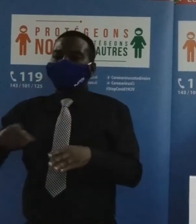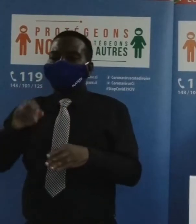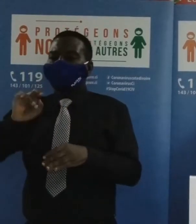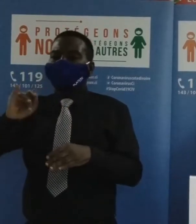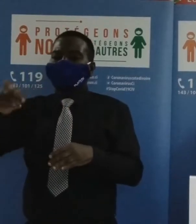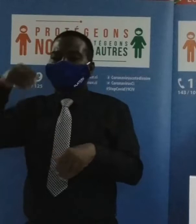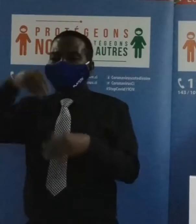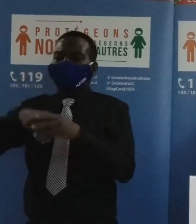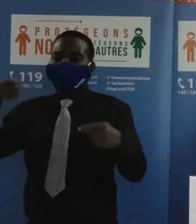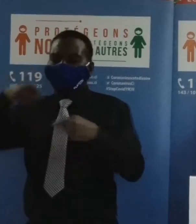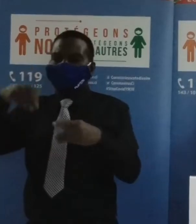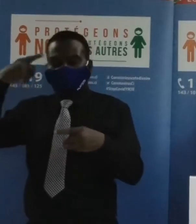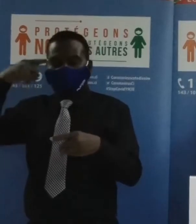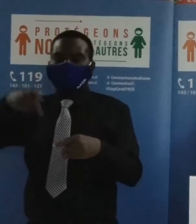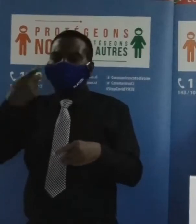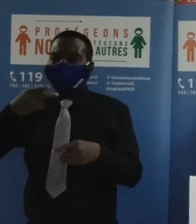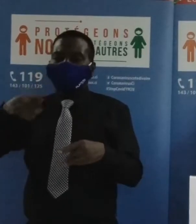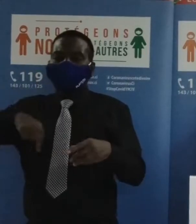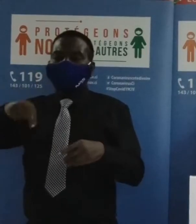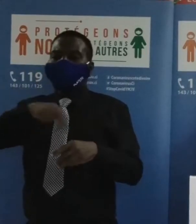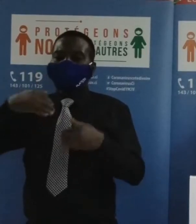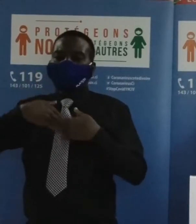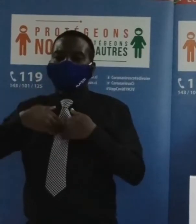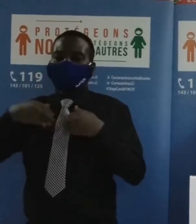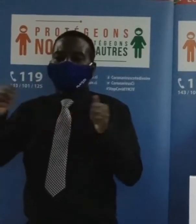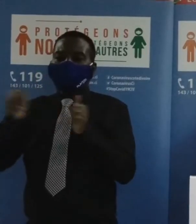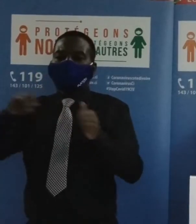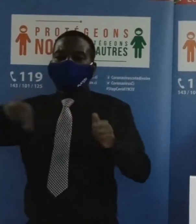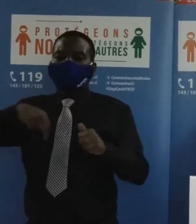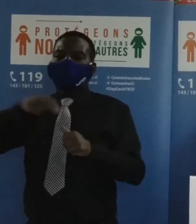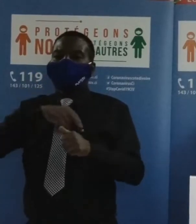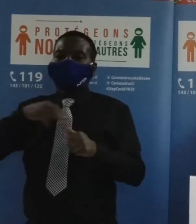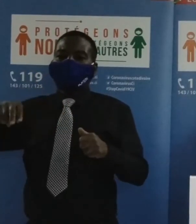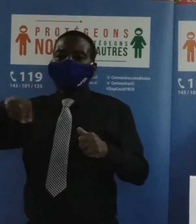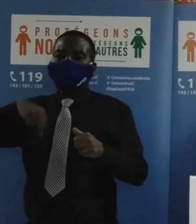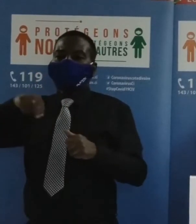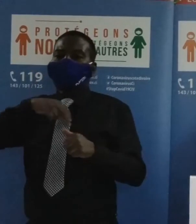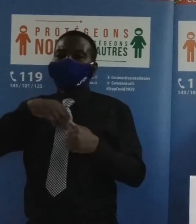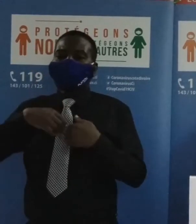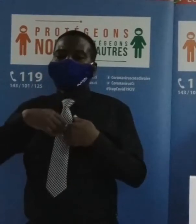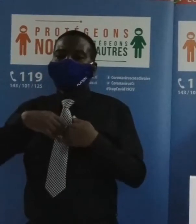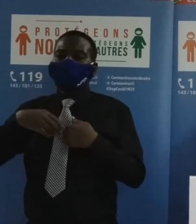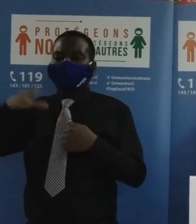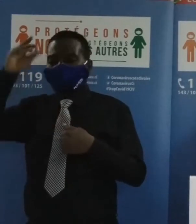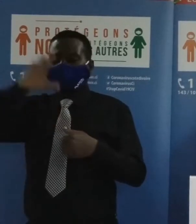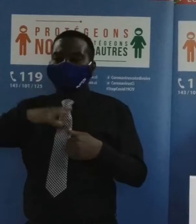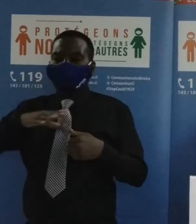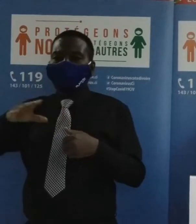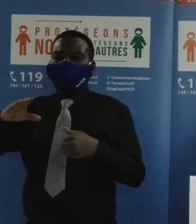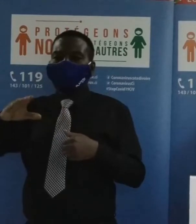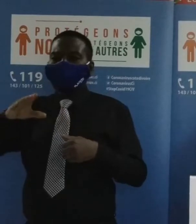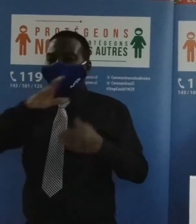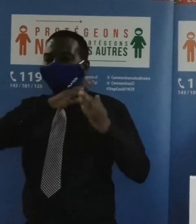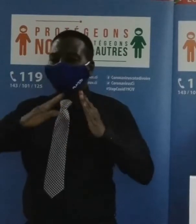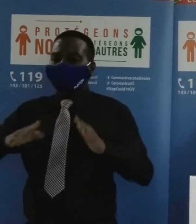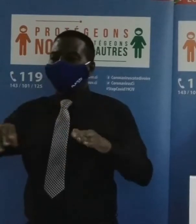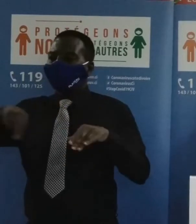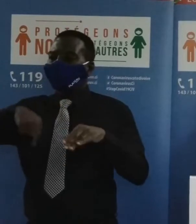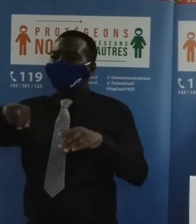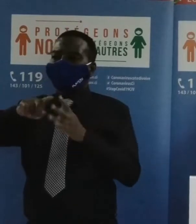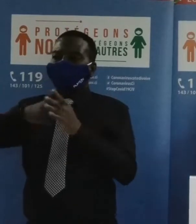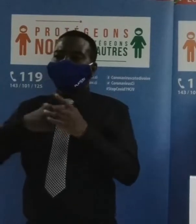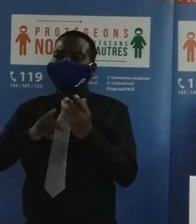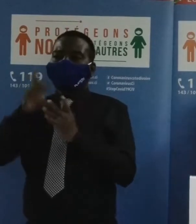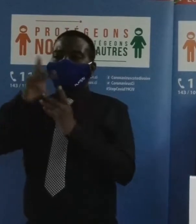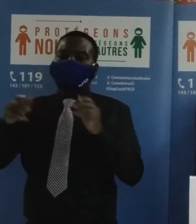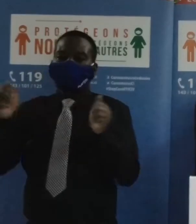dans la lutte pour nous en parler nous avons avec nous monsieur nicolas guy bodmer de boîtiers monsieur le maire nous commençons ce programme avec vous